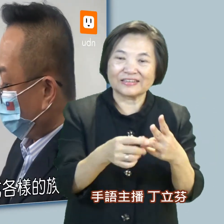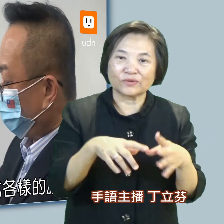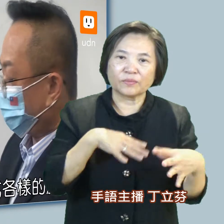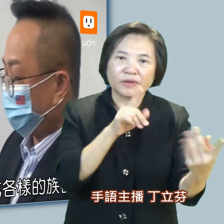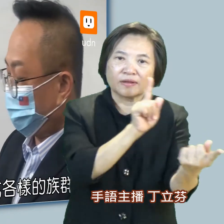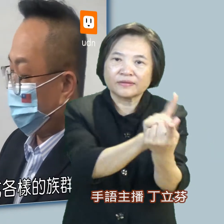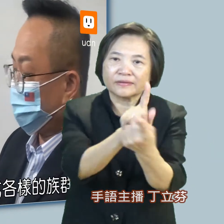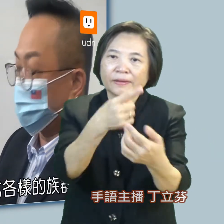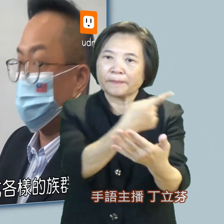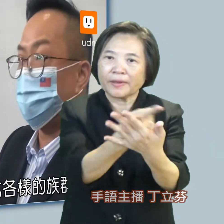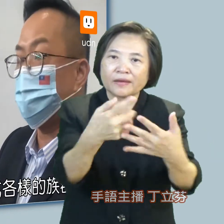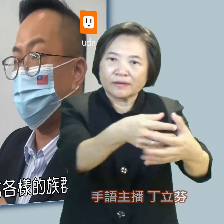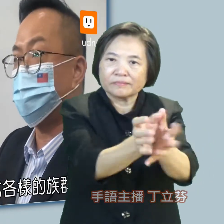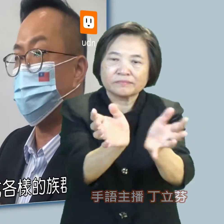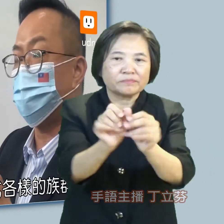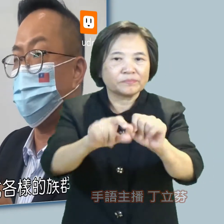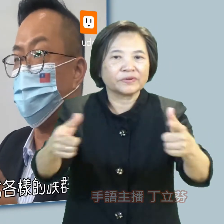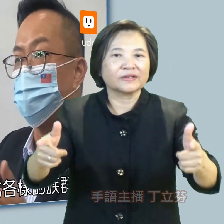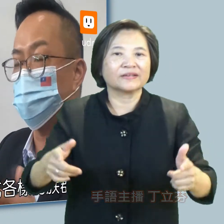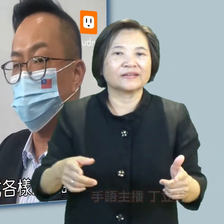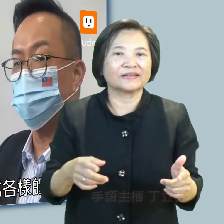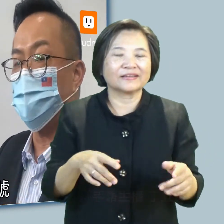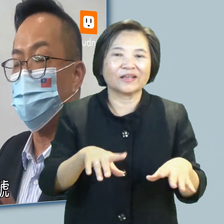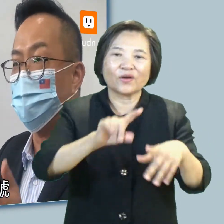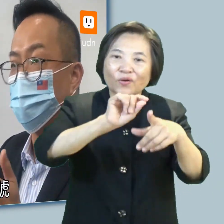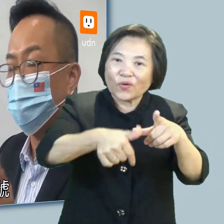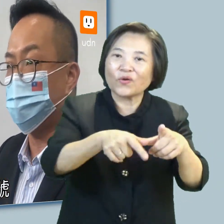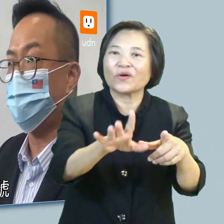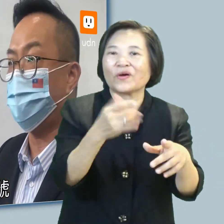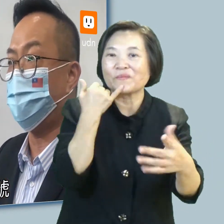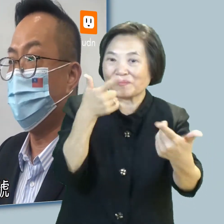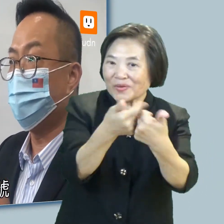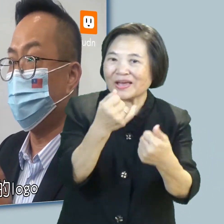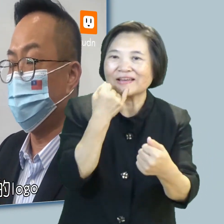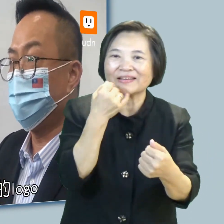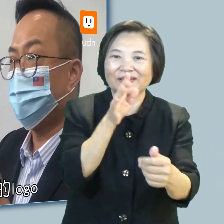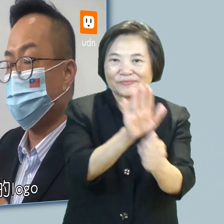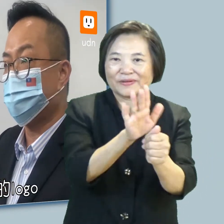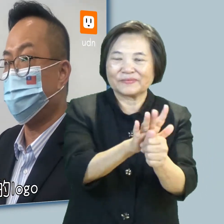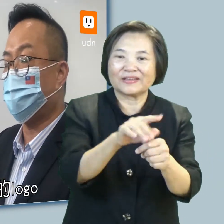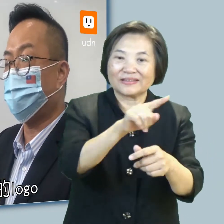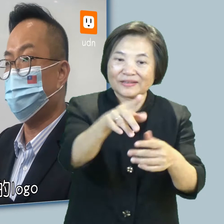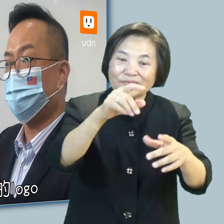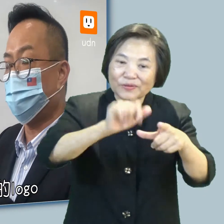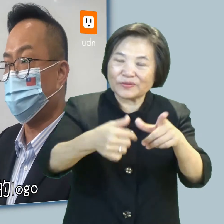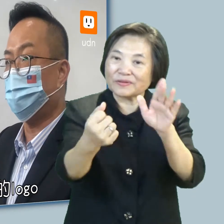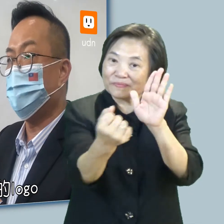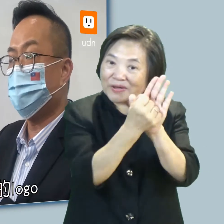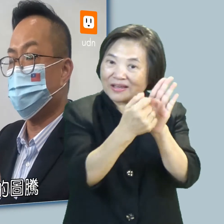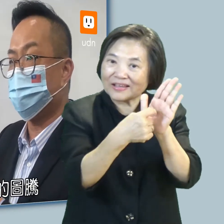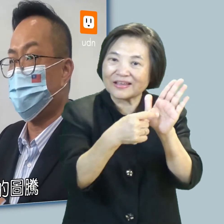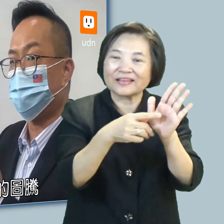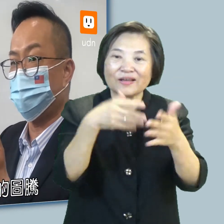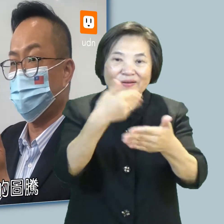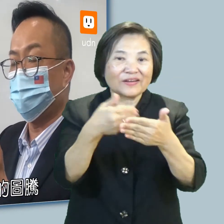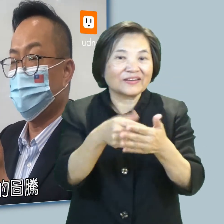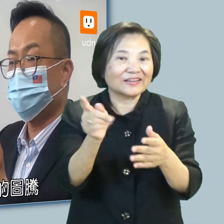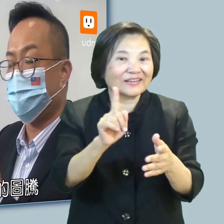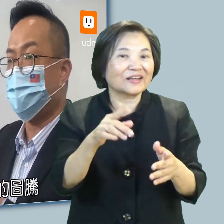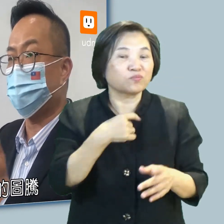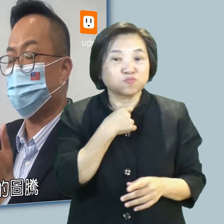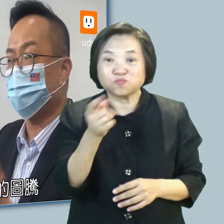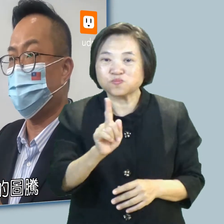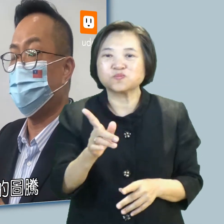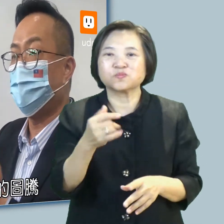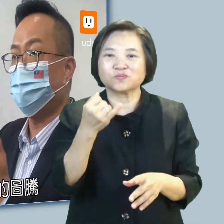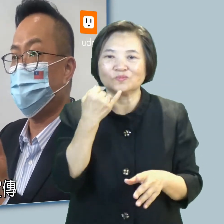那所以我们可以针对各式各样的族群，包括公司行号，我们客制化他们的 logo， 客制化他们的